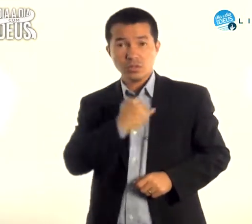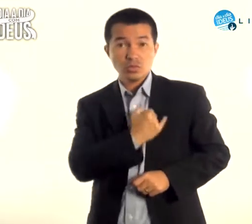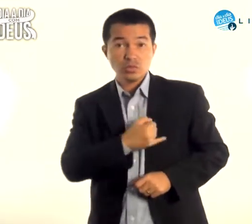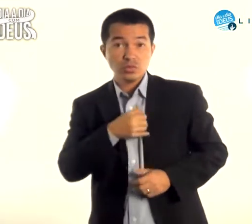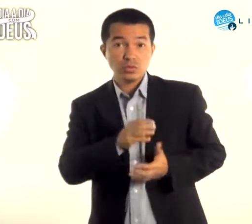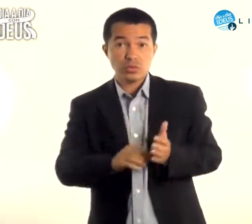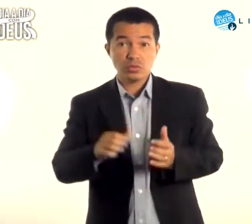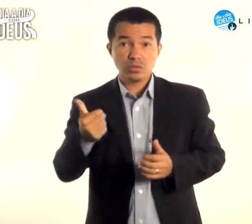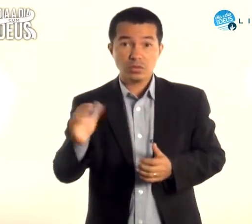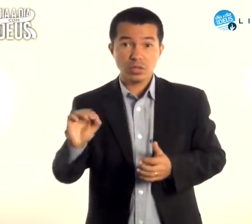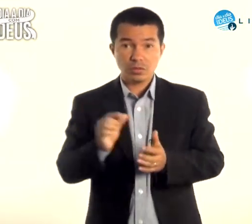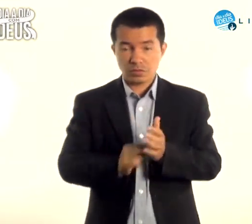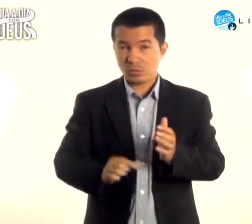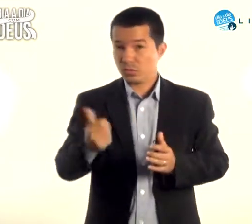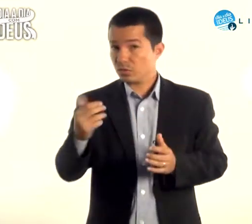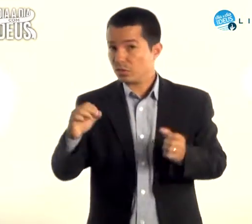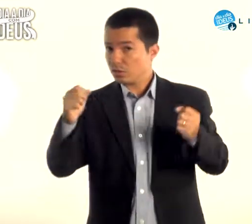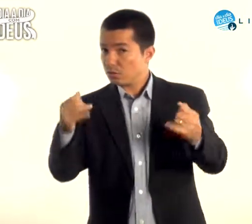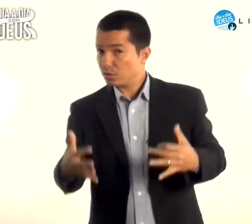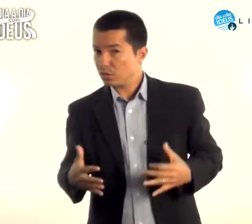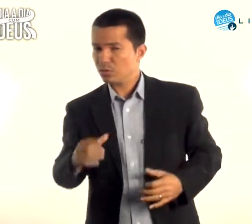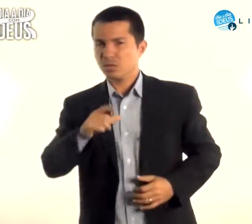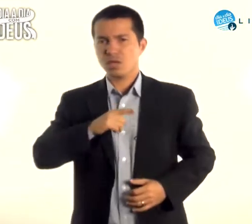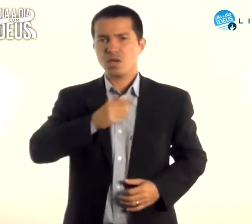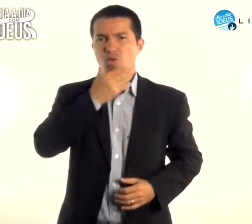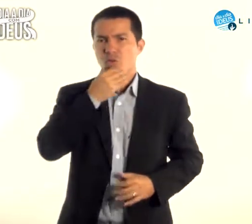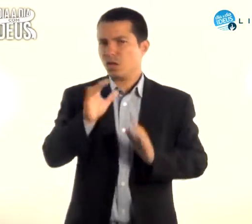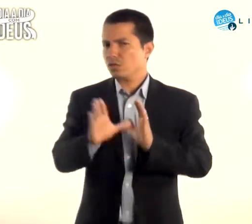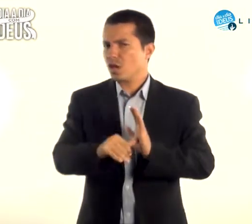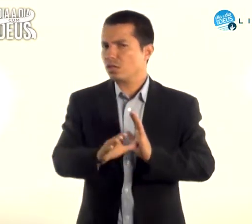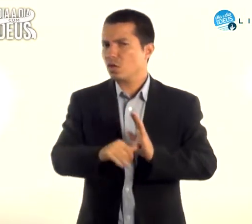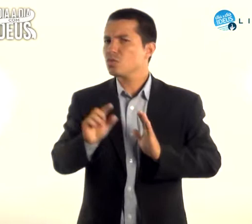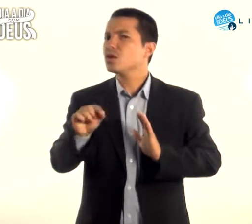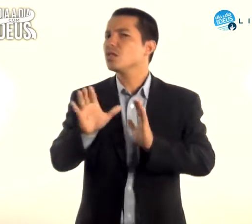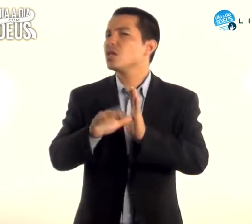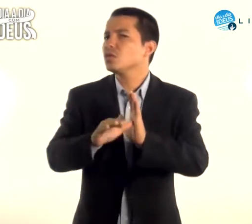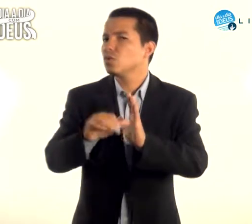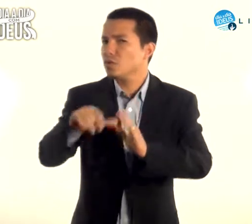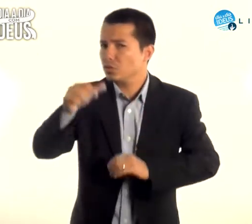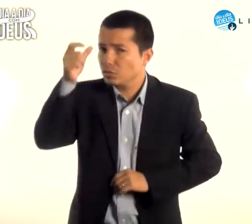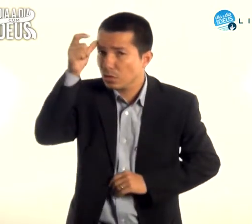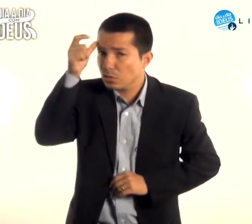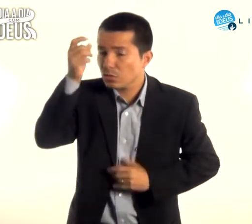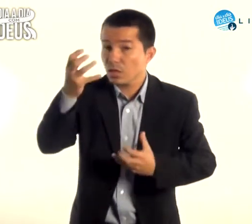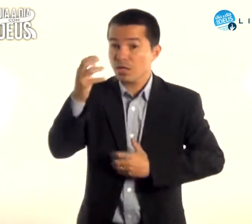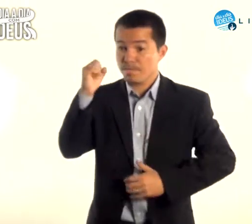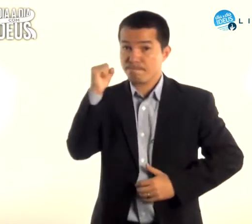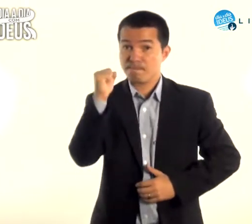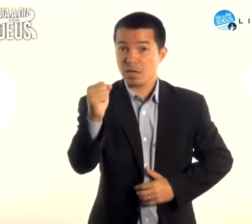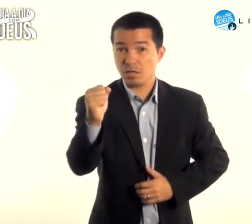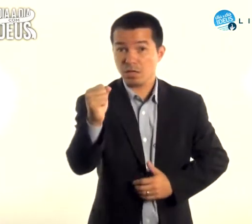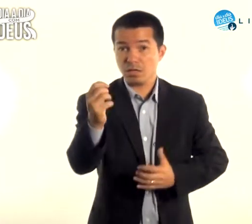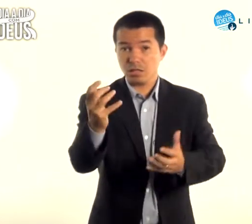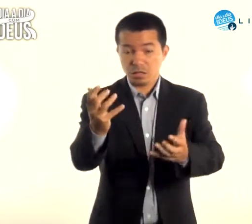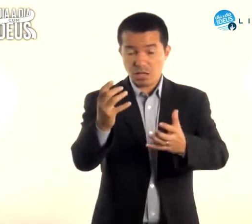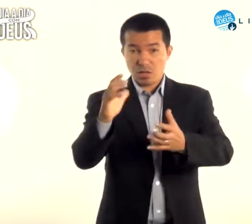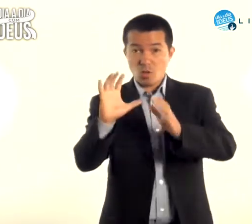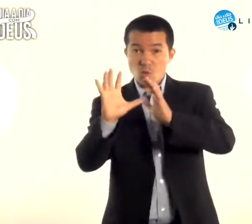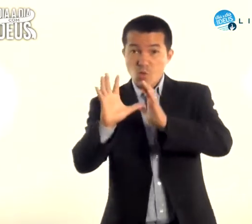não vem senão para roubar, matar e destruir. Mas palavras do próprio Jesus diz: eu vim para que você tenha vida